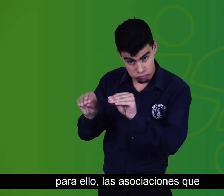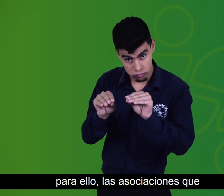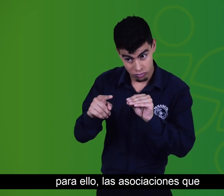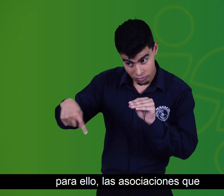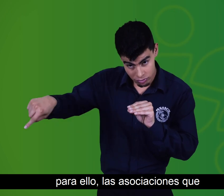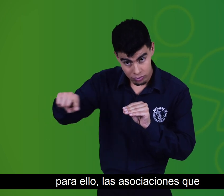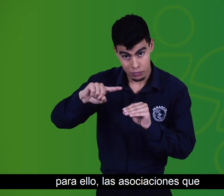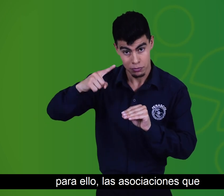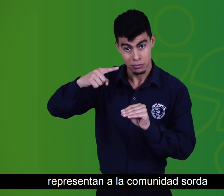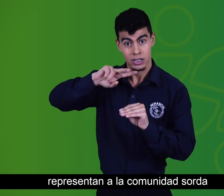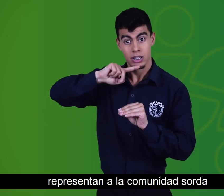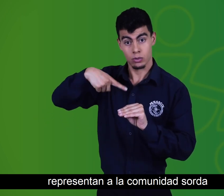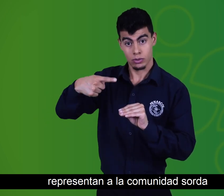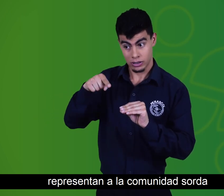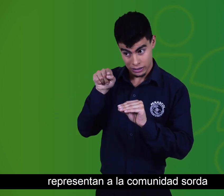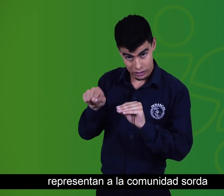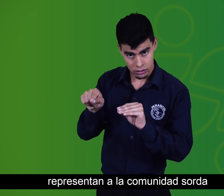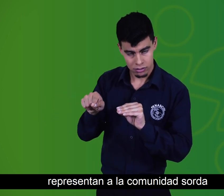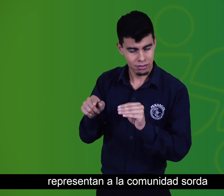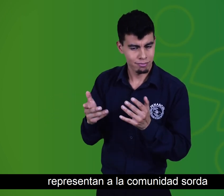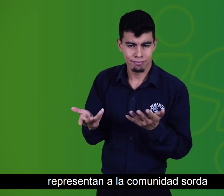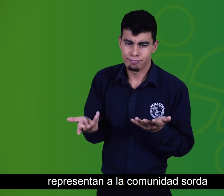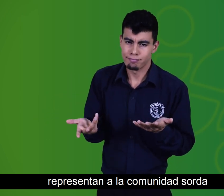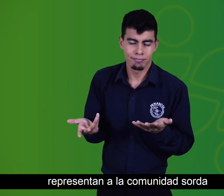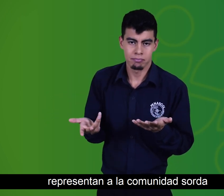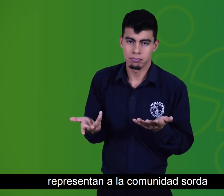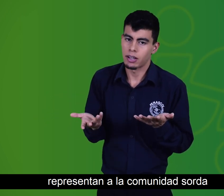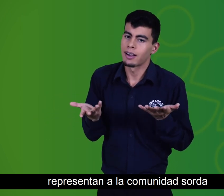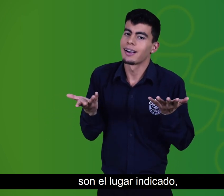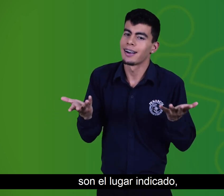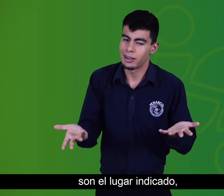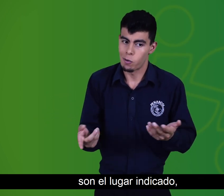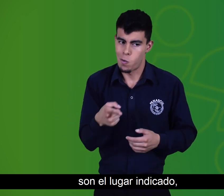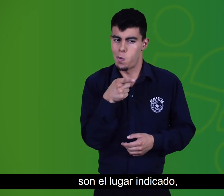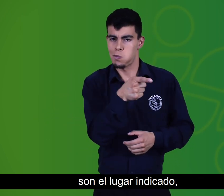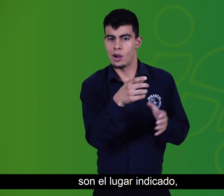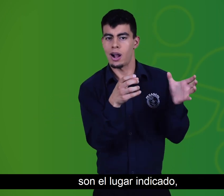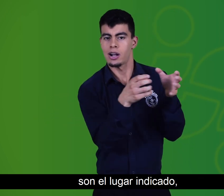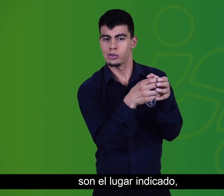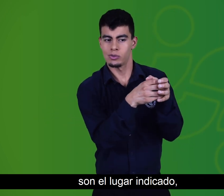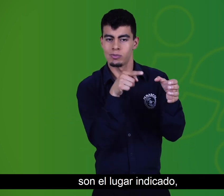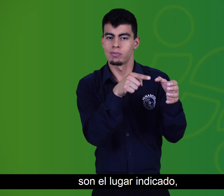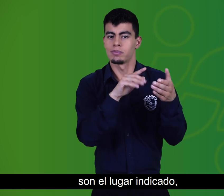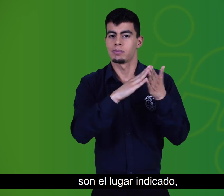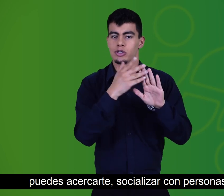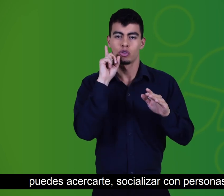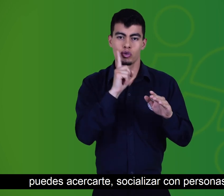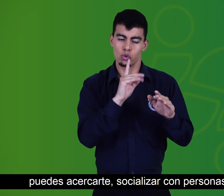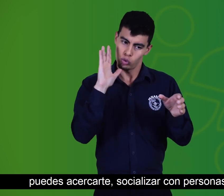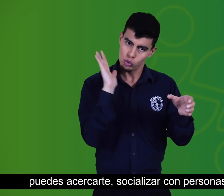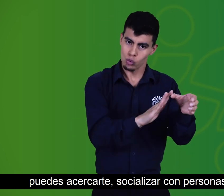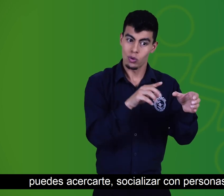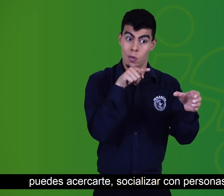las asociaciones que representan a la comunidad sorda son el lugar indicado. Puedes acercarte,